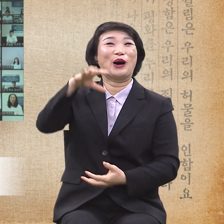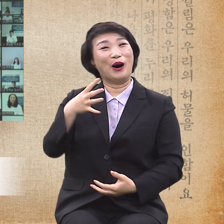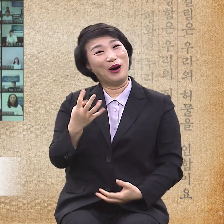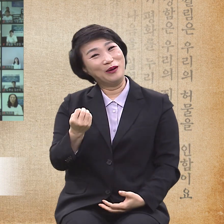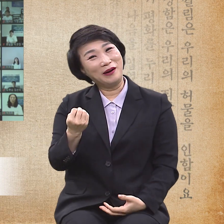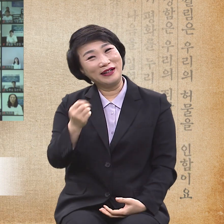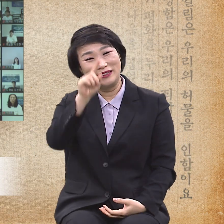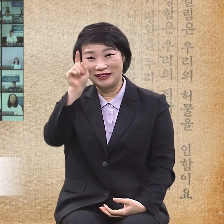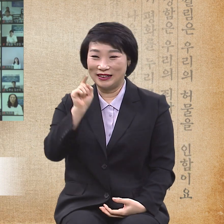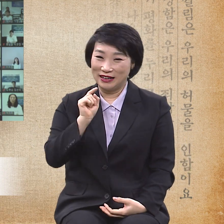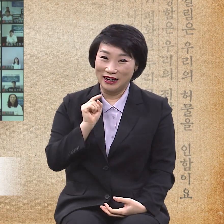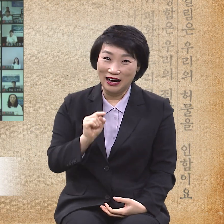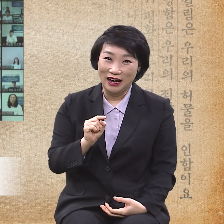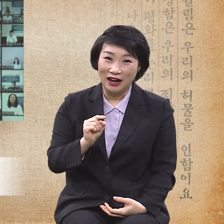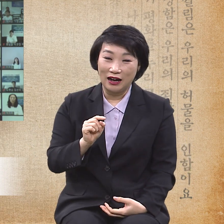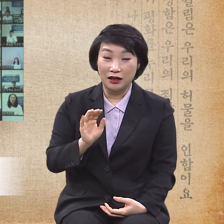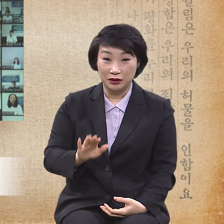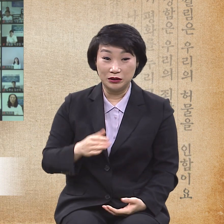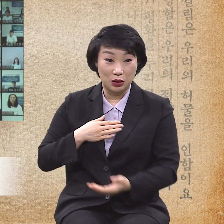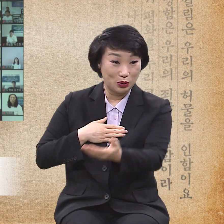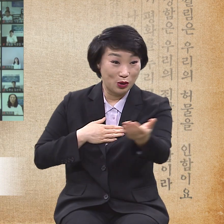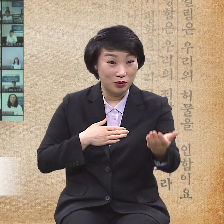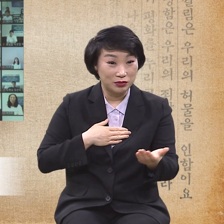정도 될까? 근데